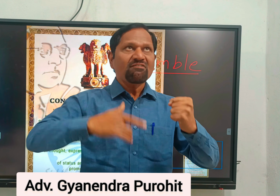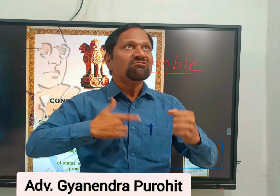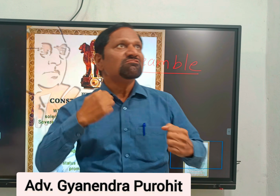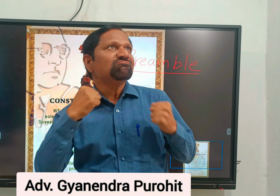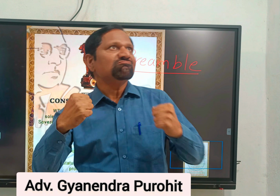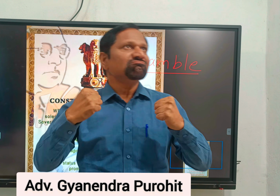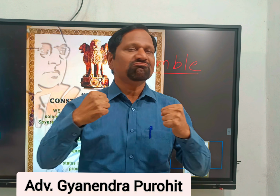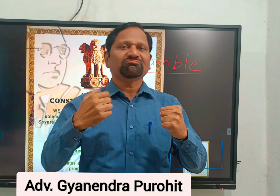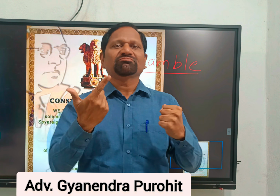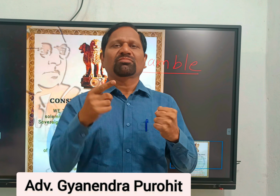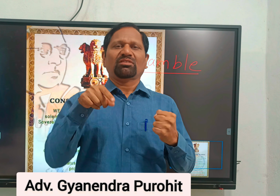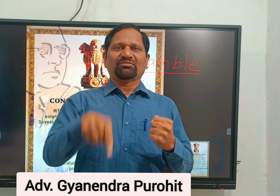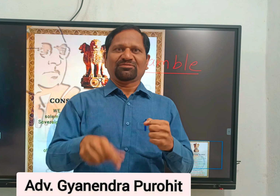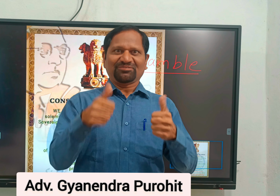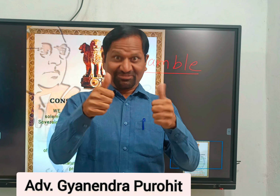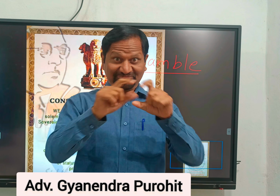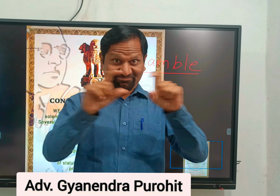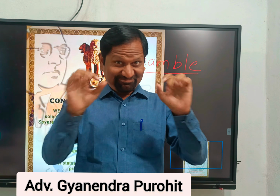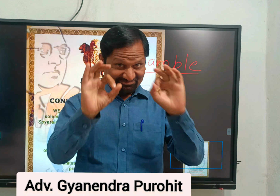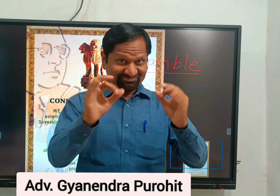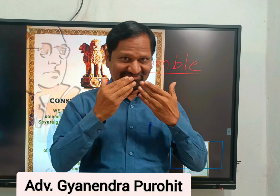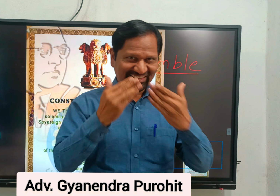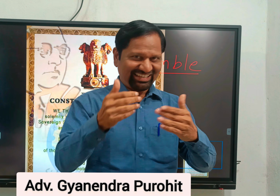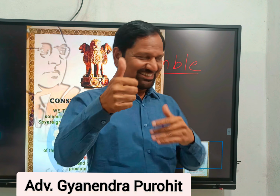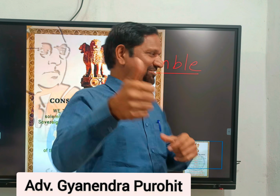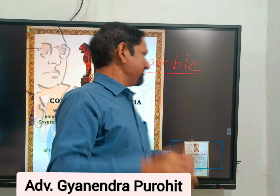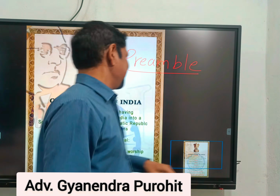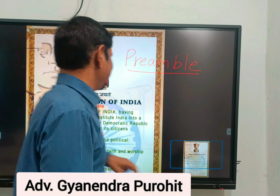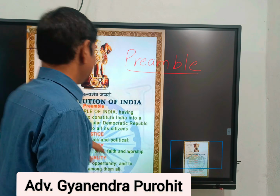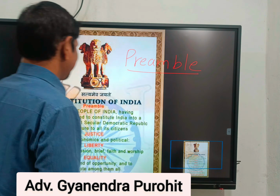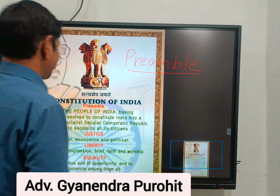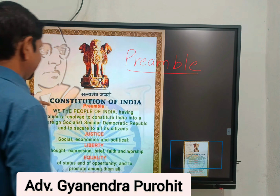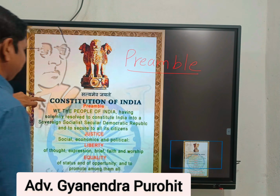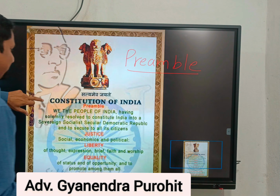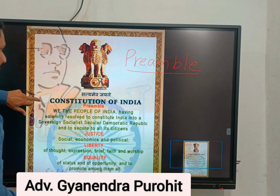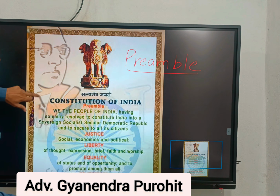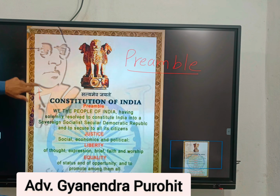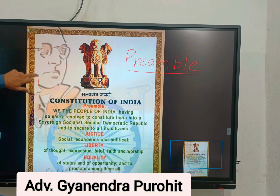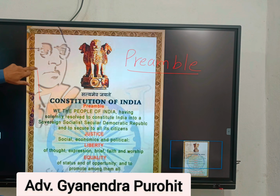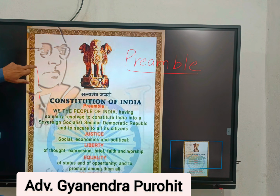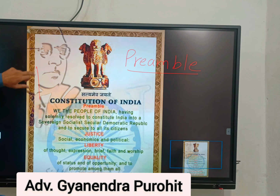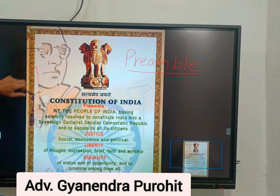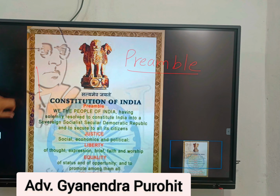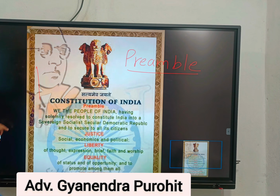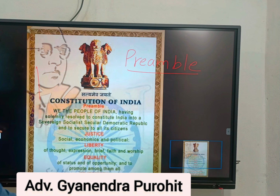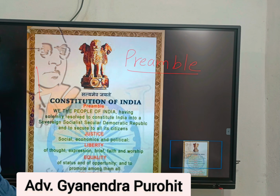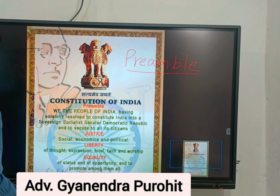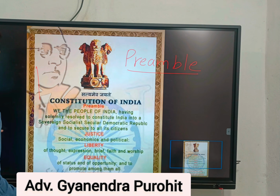हैं। आइए बने सशक्त, जाने अपने संविधान की प्रस्तावना को।